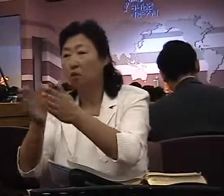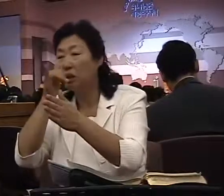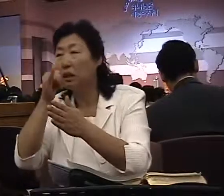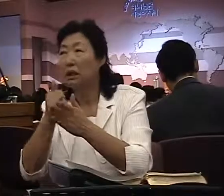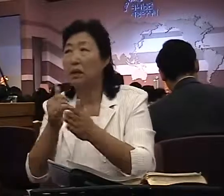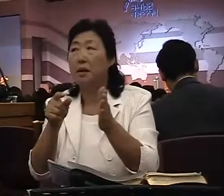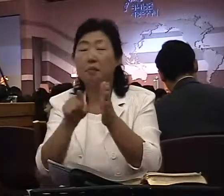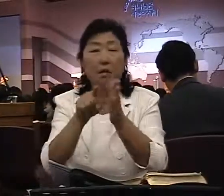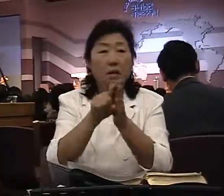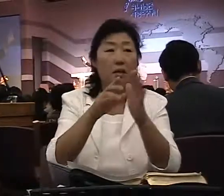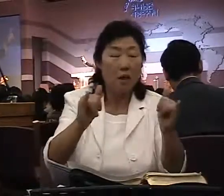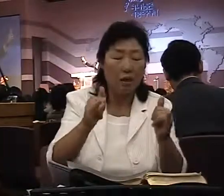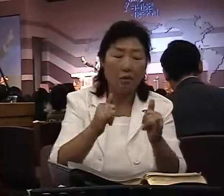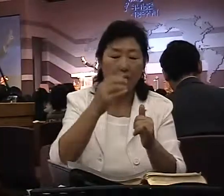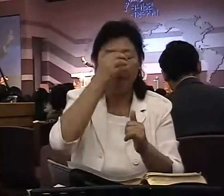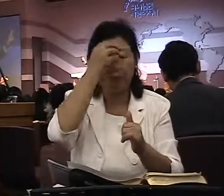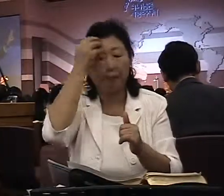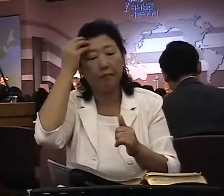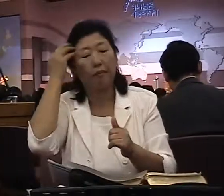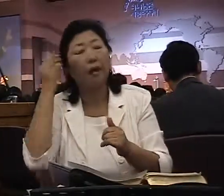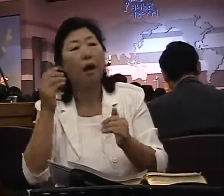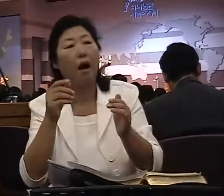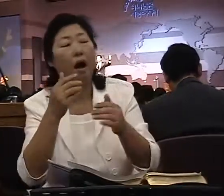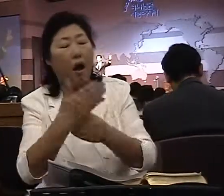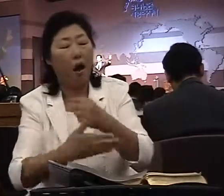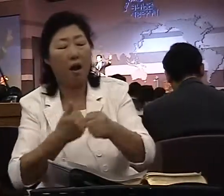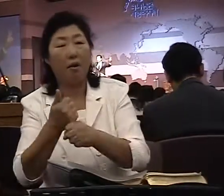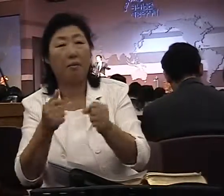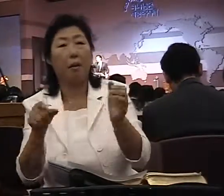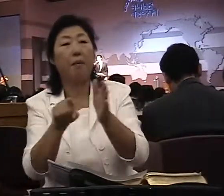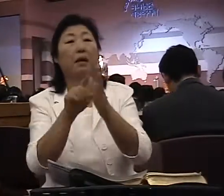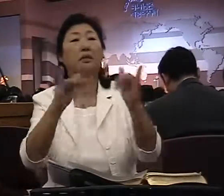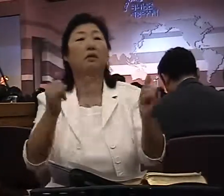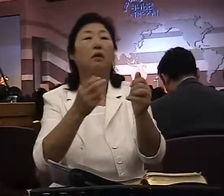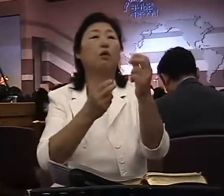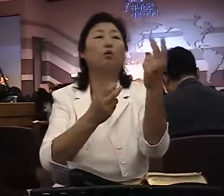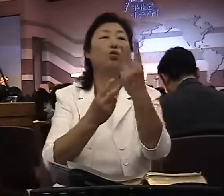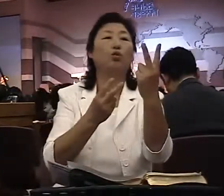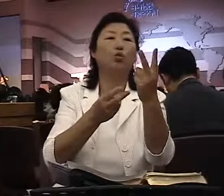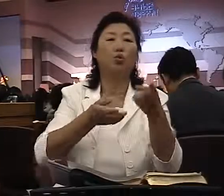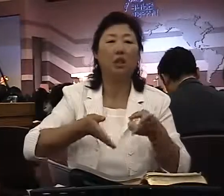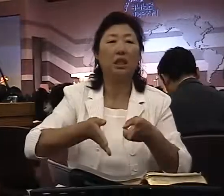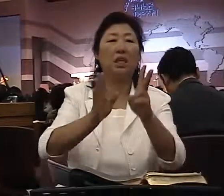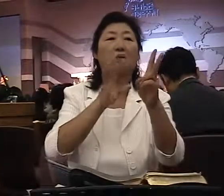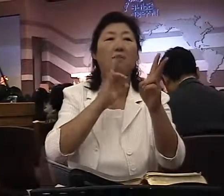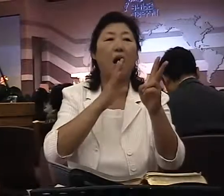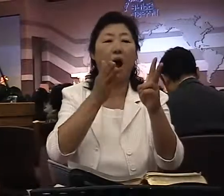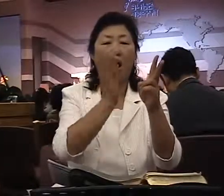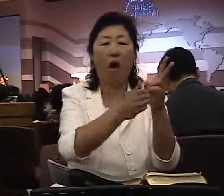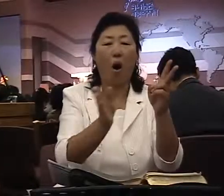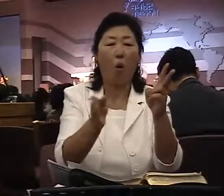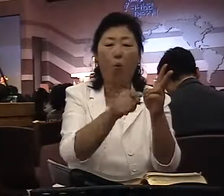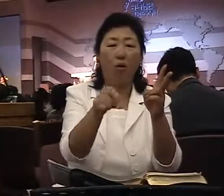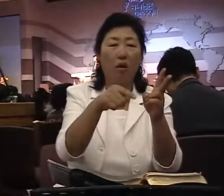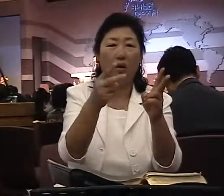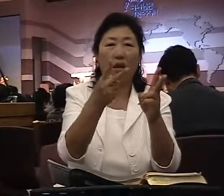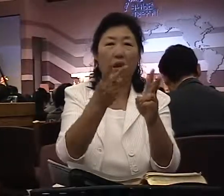하나님의 백성들에게는 두 길뿐이 없다고 하십니다. 두 길. 가운데 다른 길이 있는 게 아니에요. 자, 16절을 다시 볼까요?